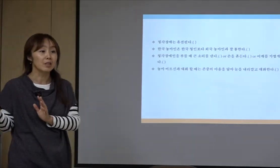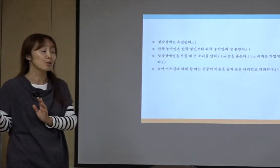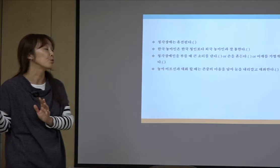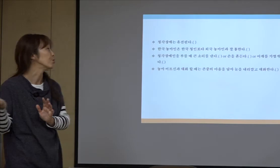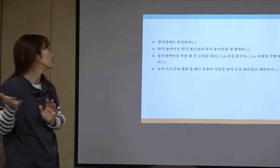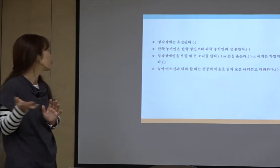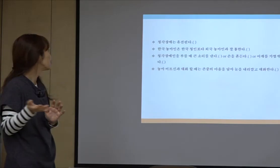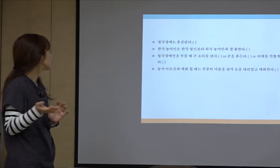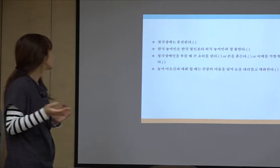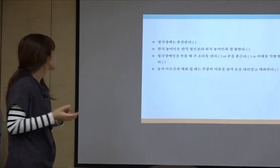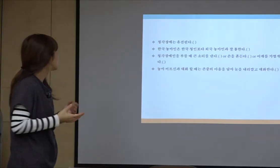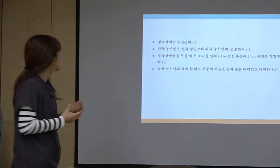청각장애도 늘고